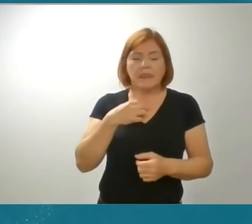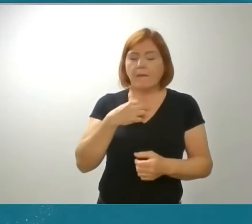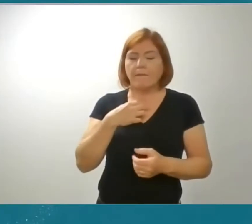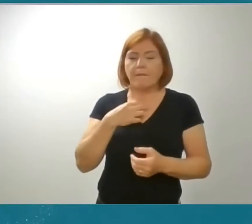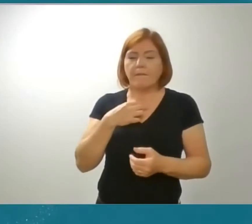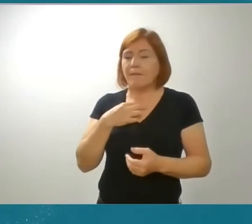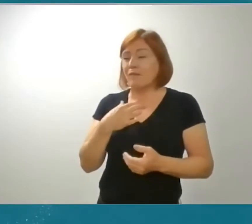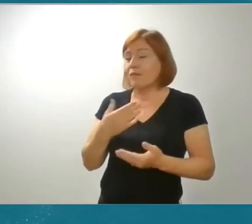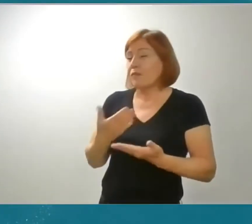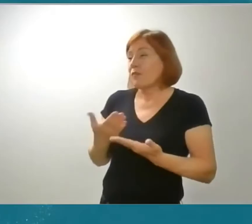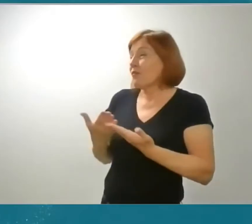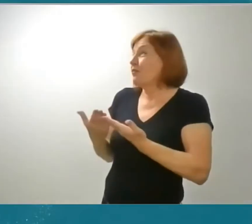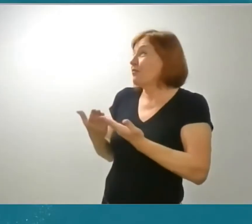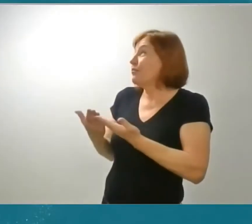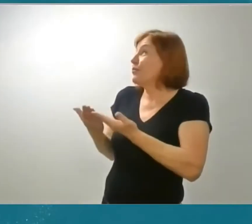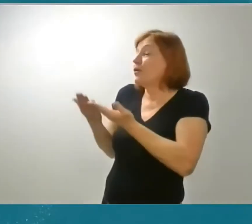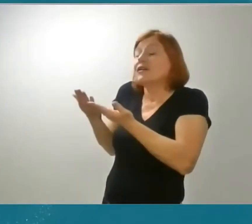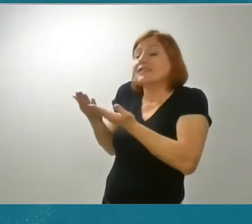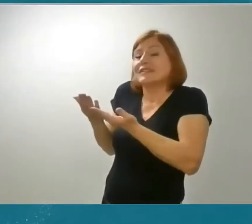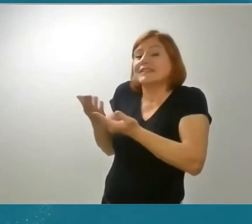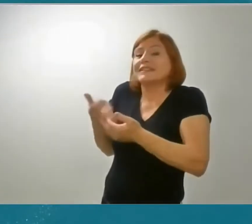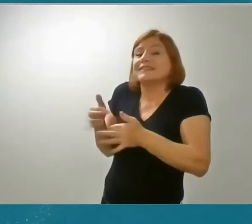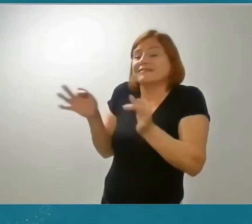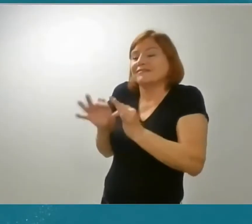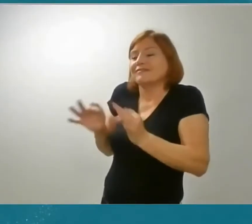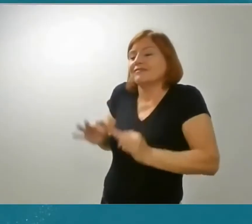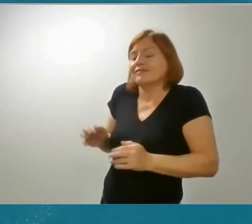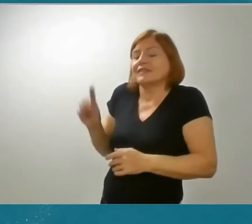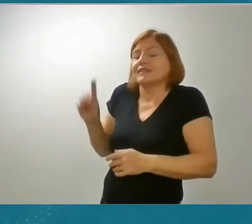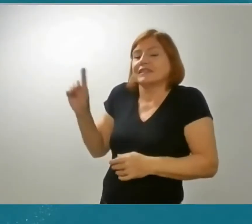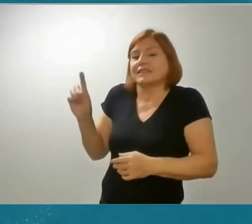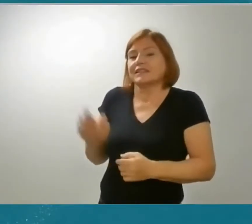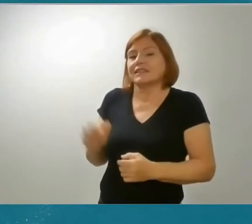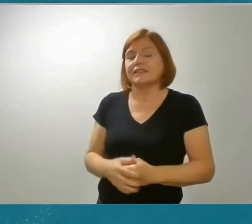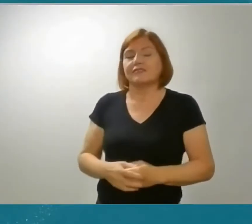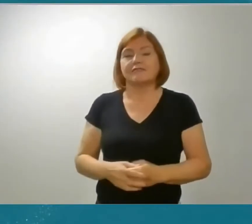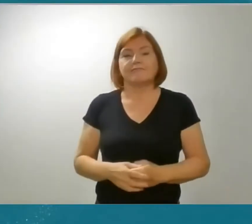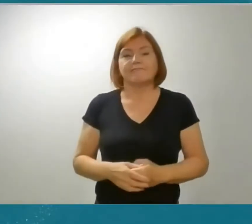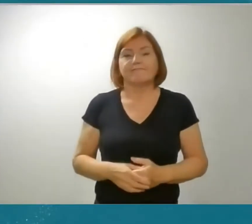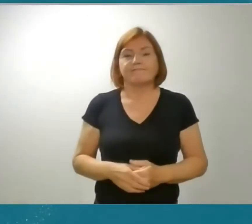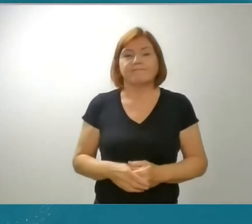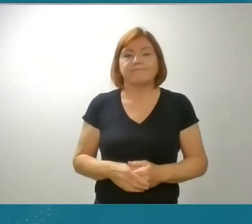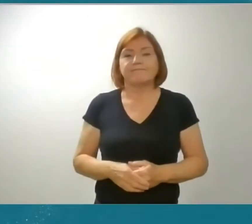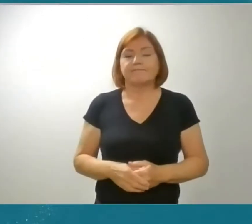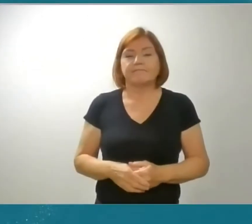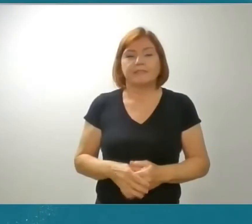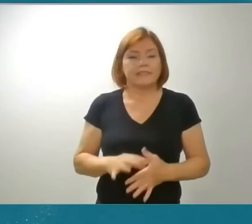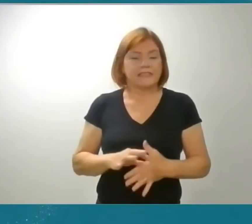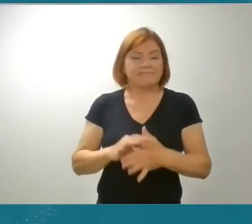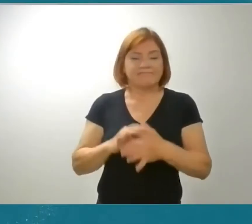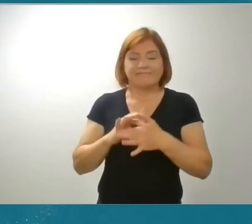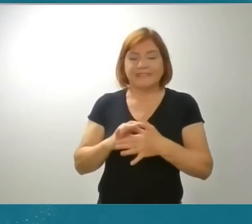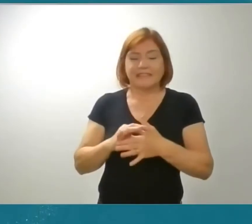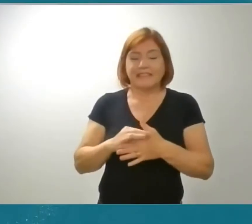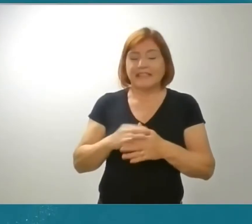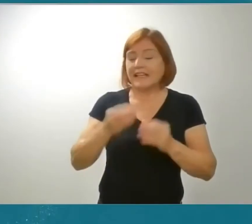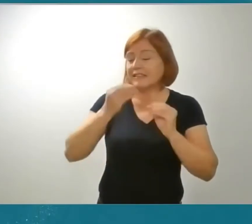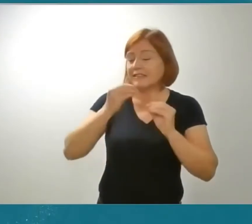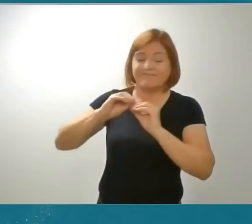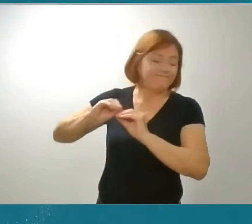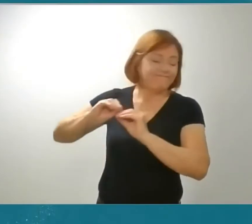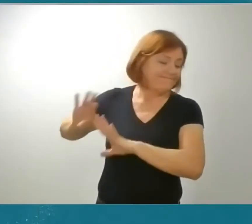ele foi pela morte, voltou em forma de ressurreição, veio em forma de espírito,